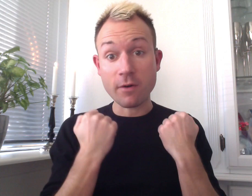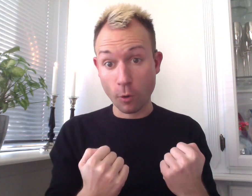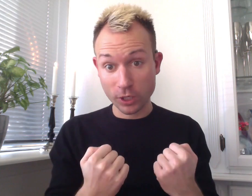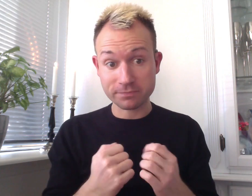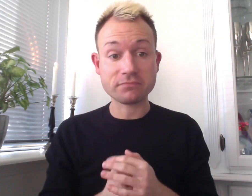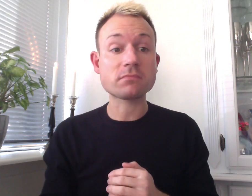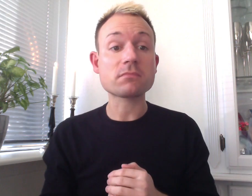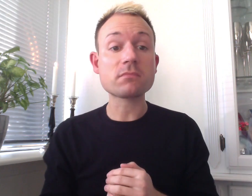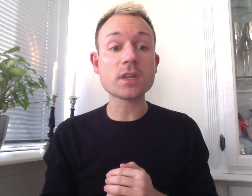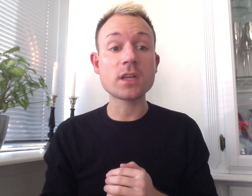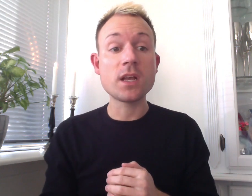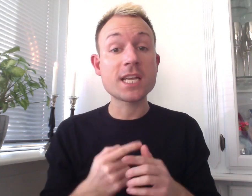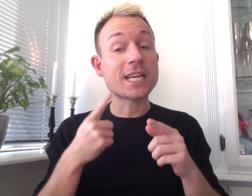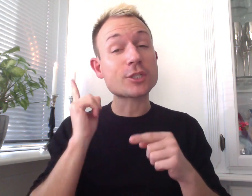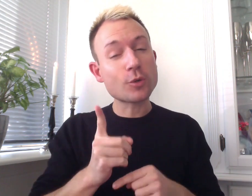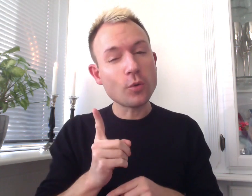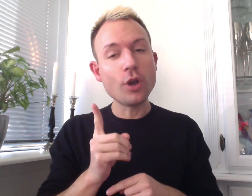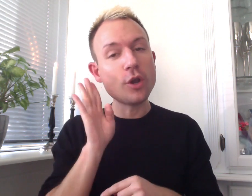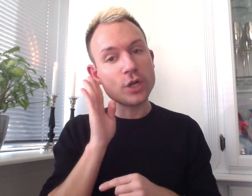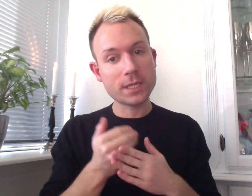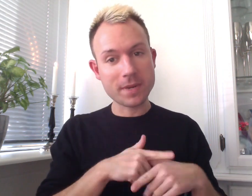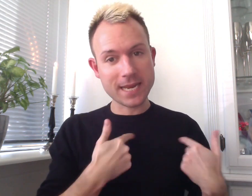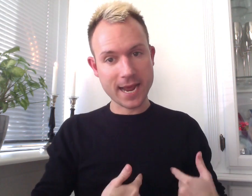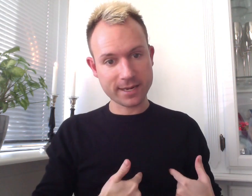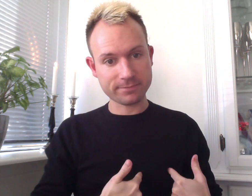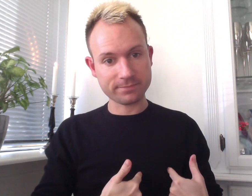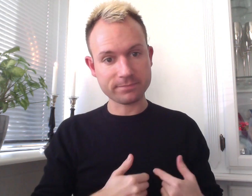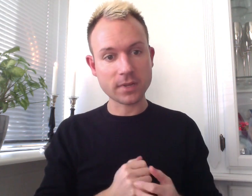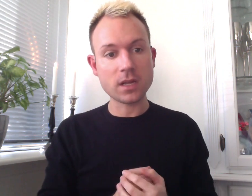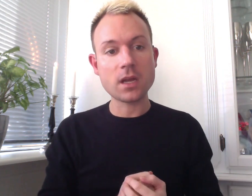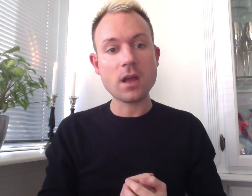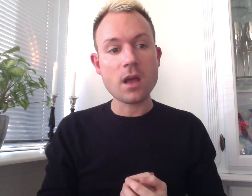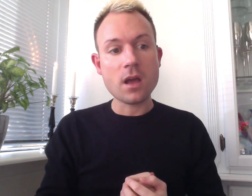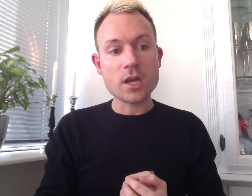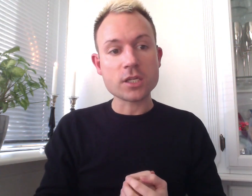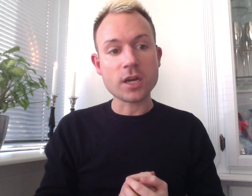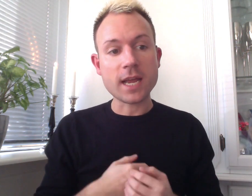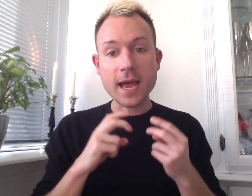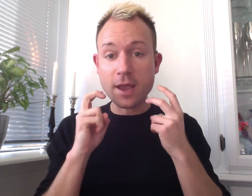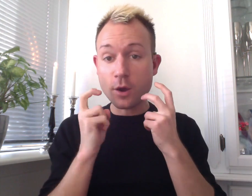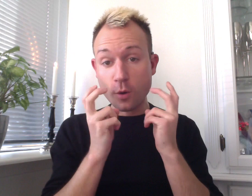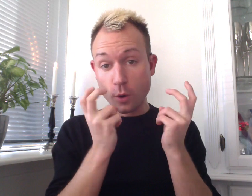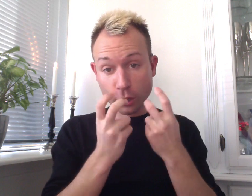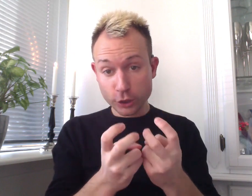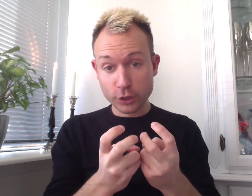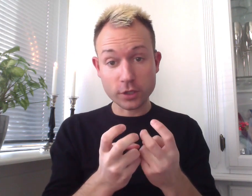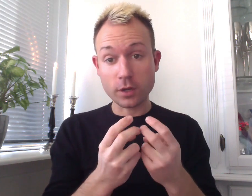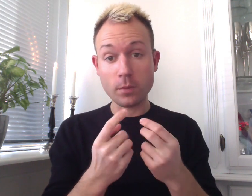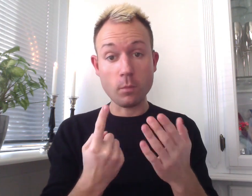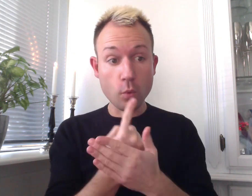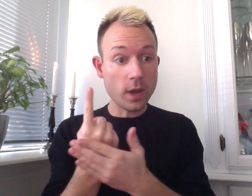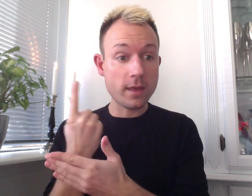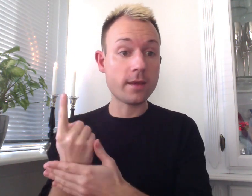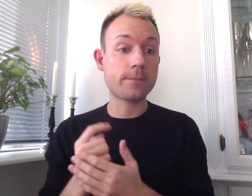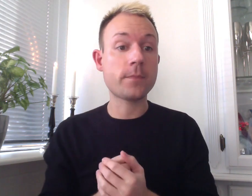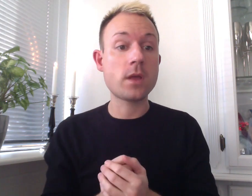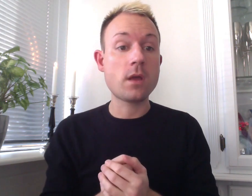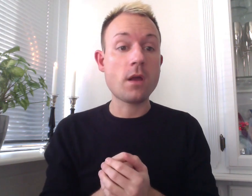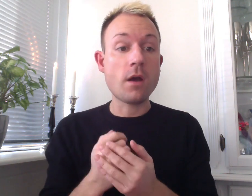hårdt. Jeg skulle lytte til mit hjerte. Så jeg undersøgte muligheder